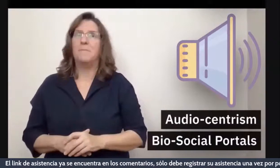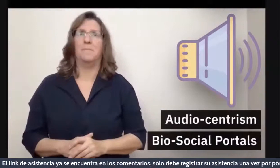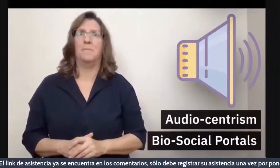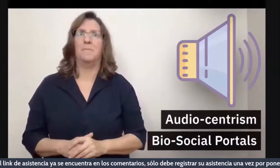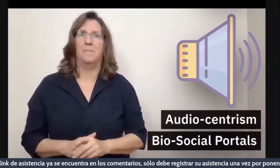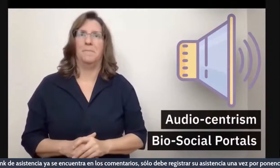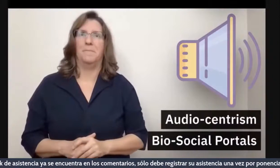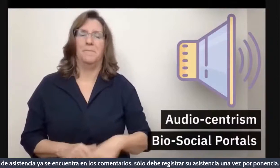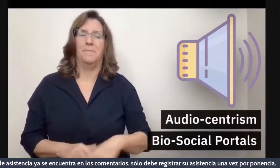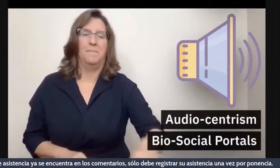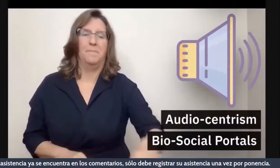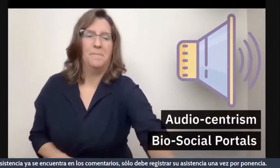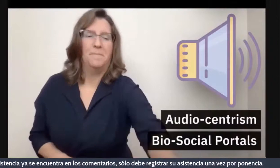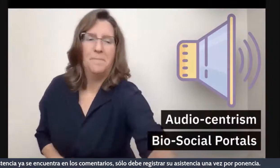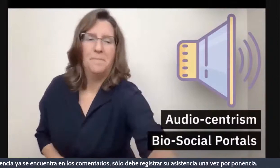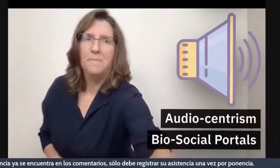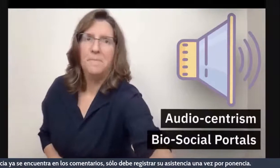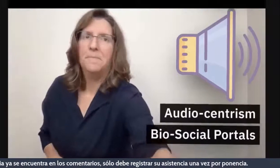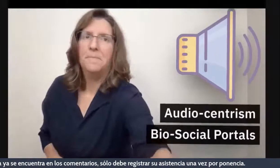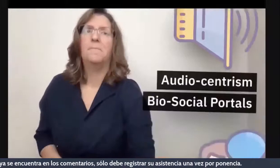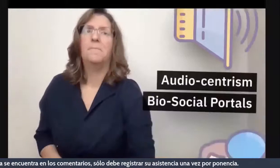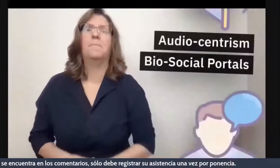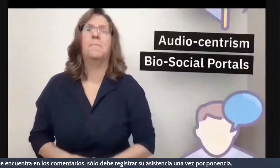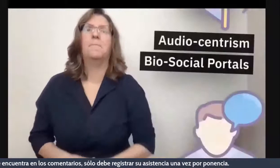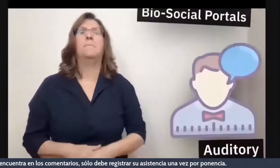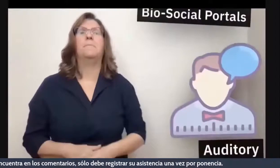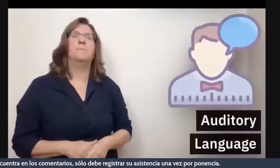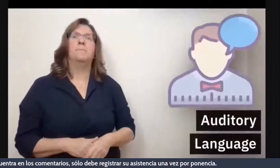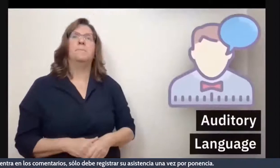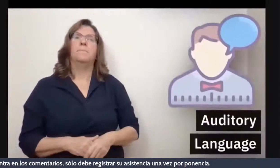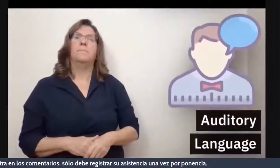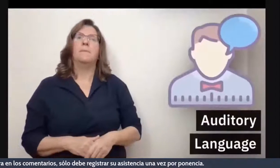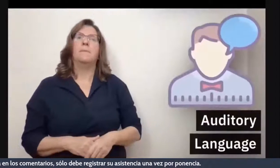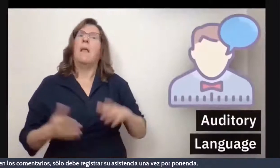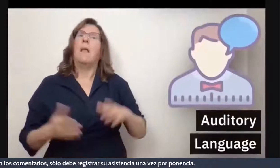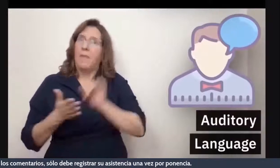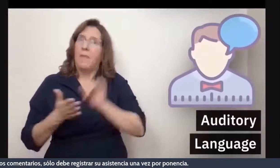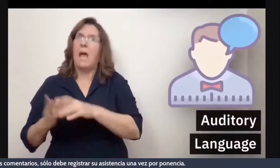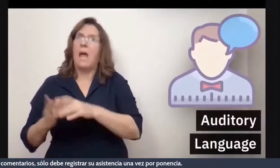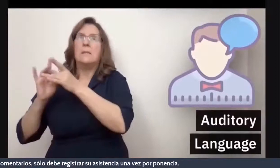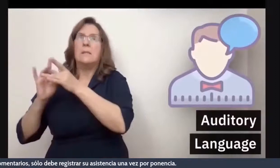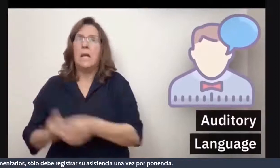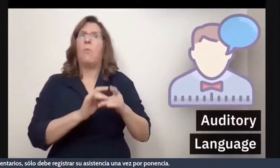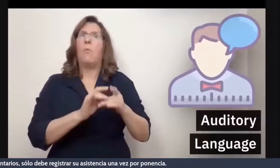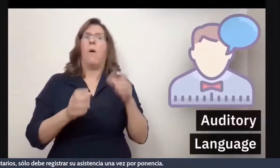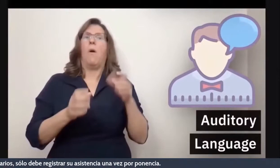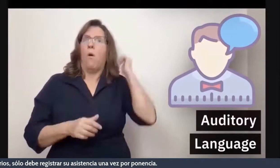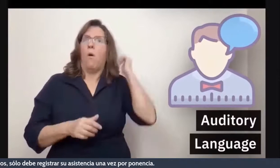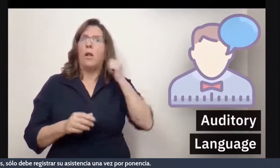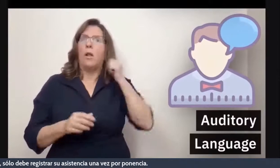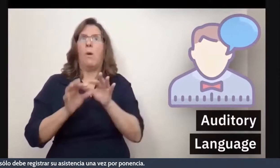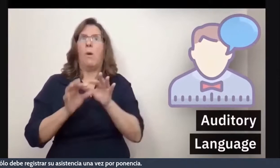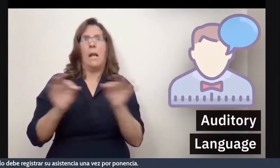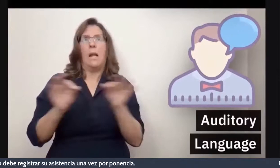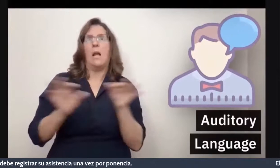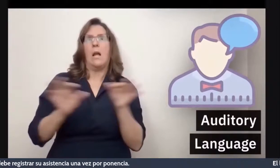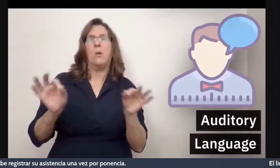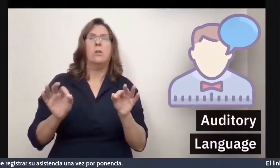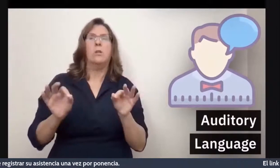Ahí es en donde algunos de los principios del diseño universal